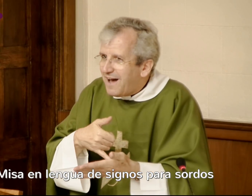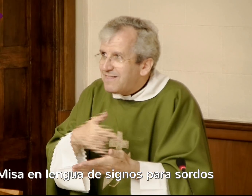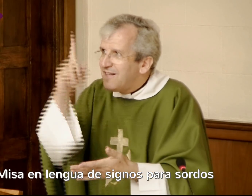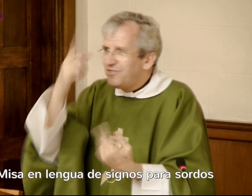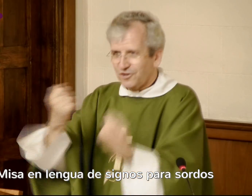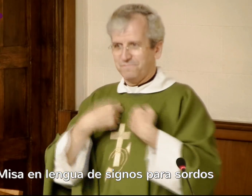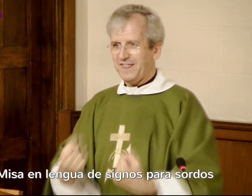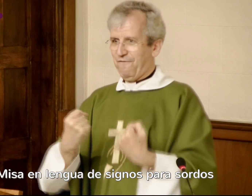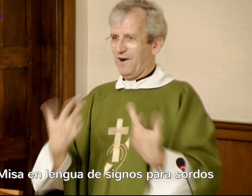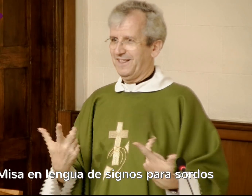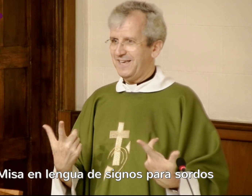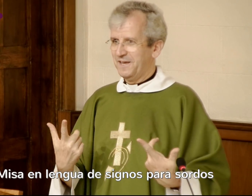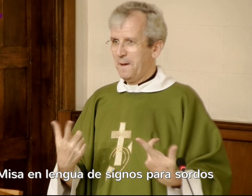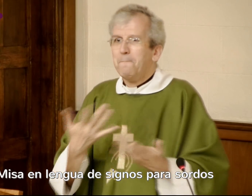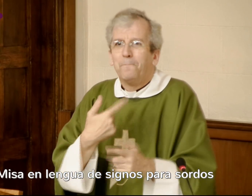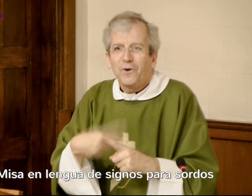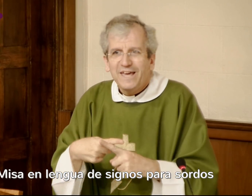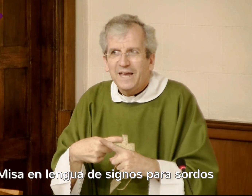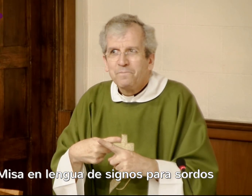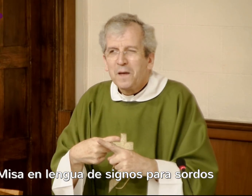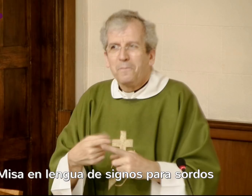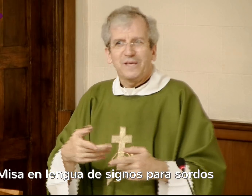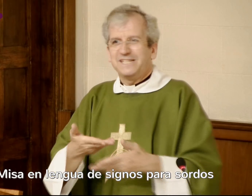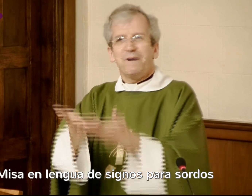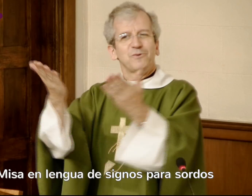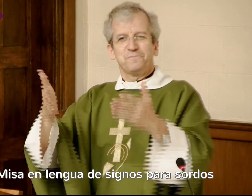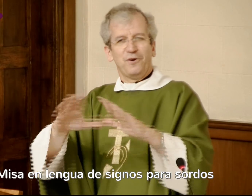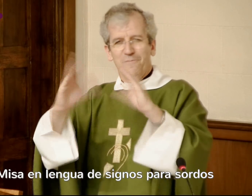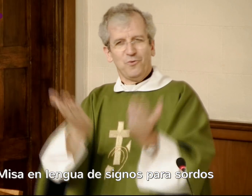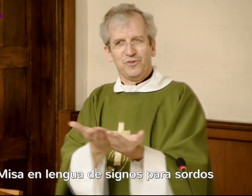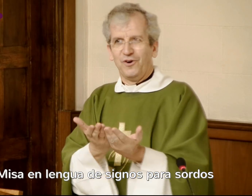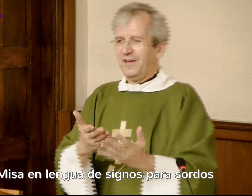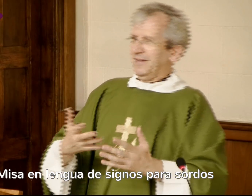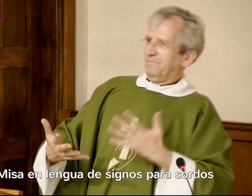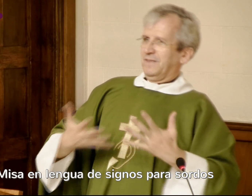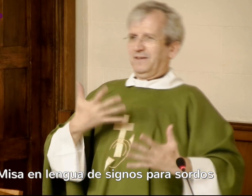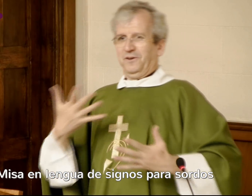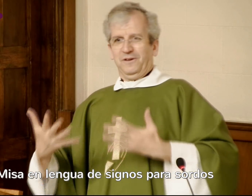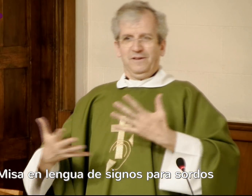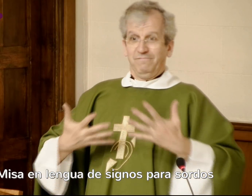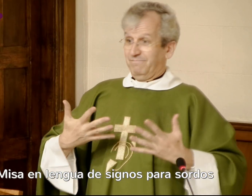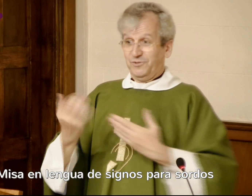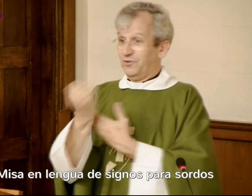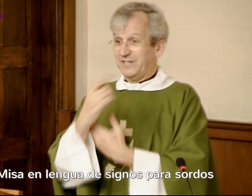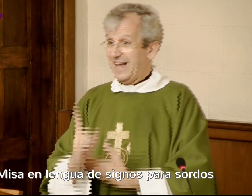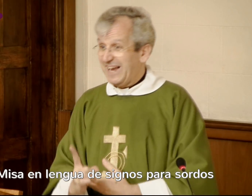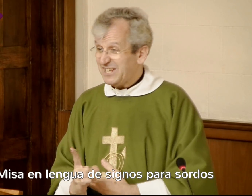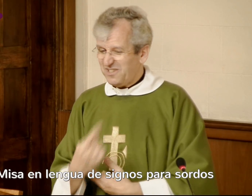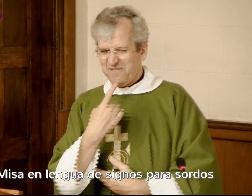debilidad Dios me hace fuerte. ¿Por qué? Porque si vamos por el mundo, no nos harán caso y además